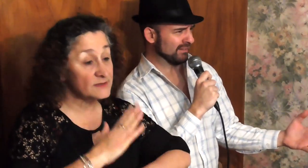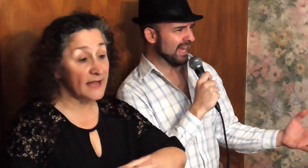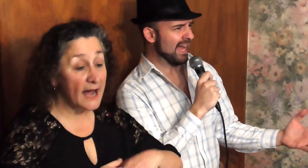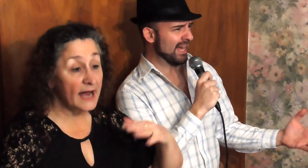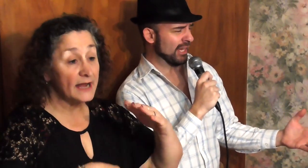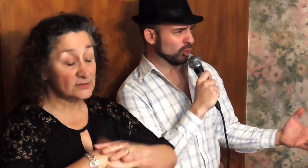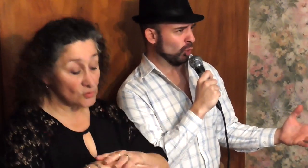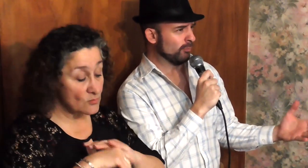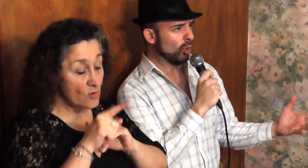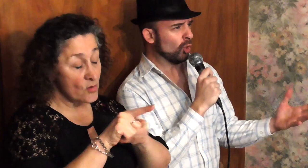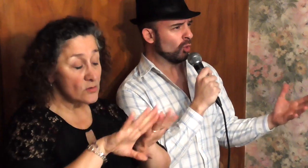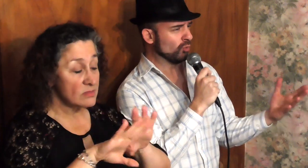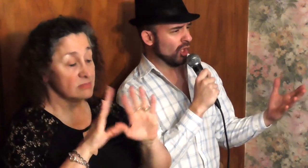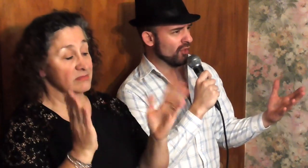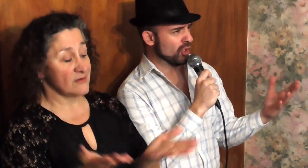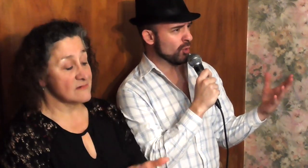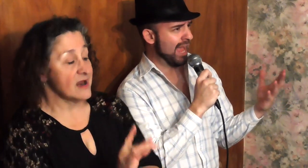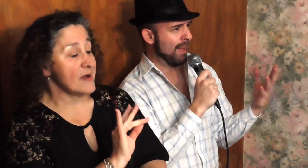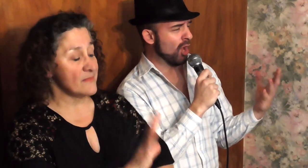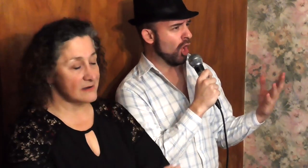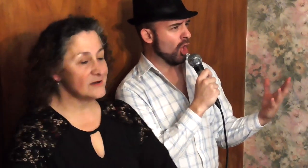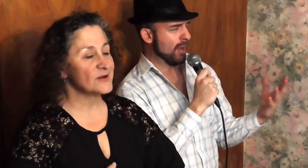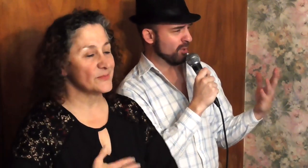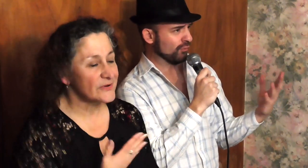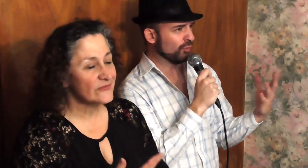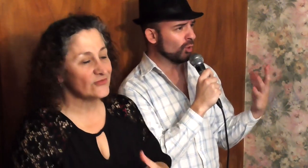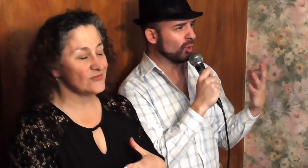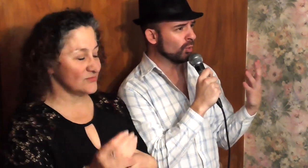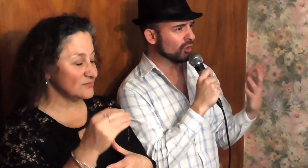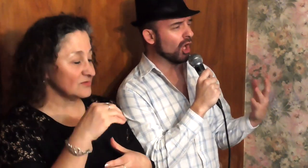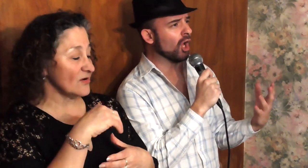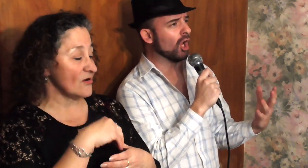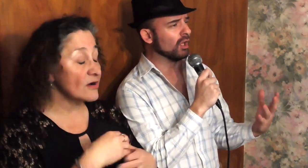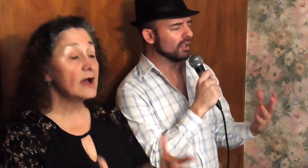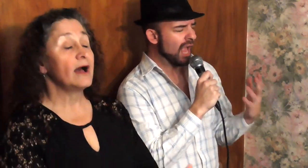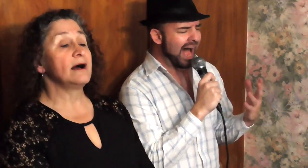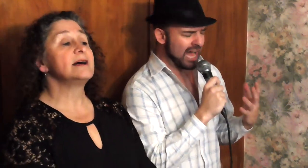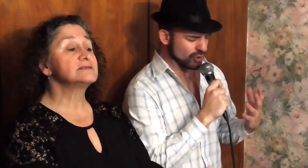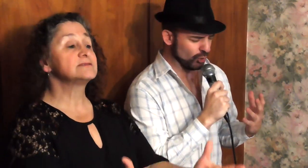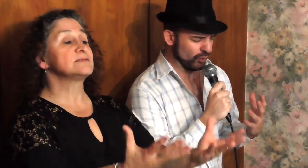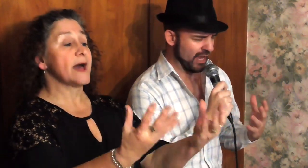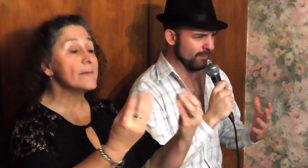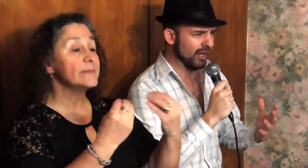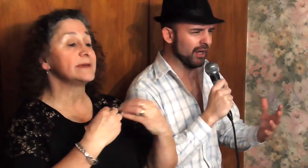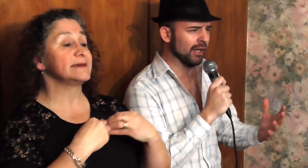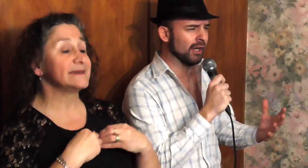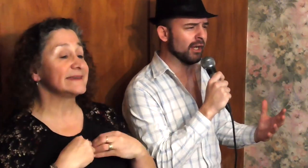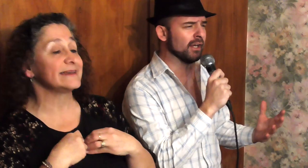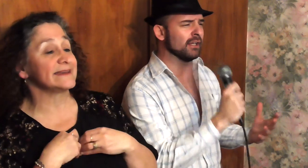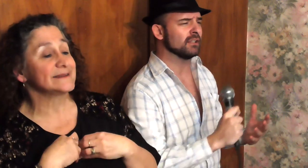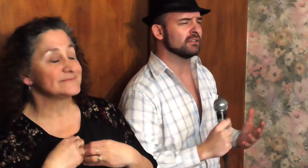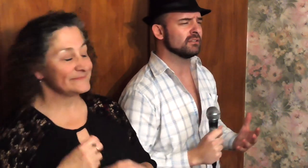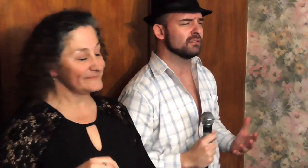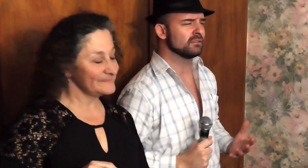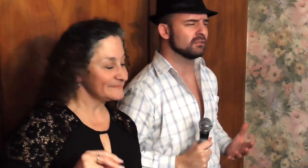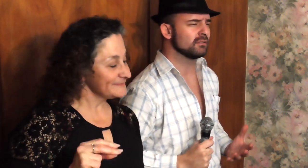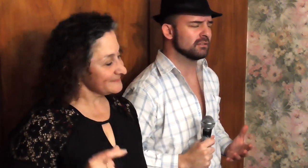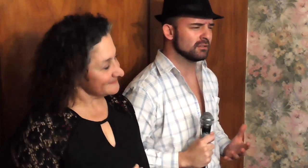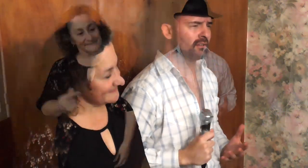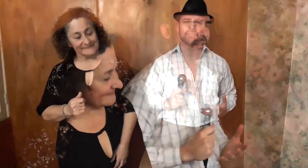a pintar tu mundo de un amor profundo. Ayúdame